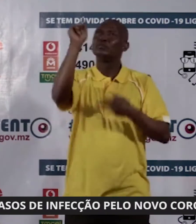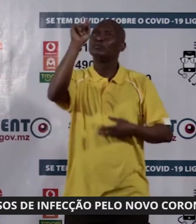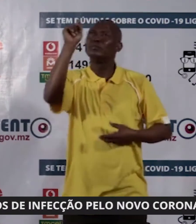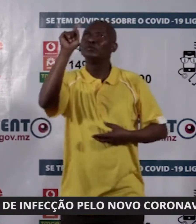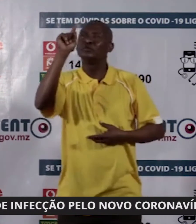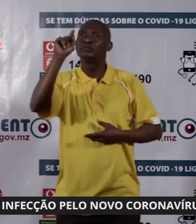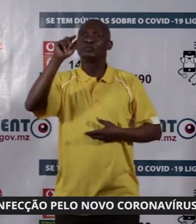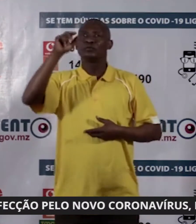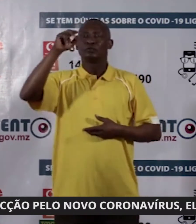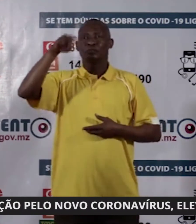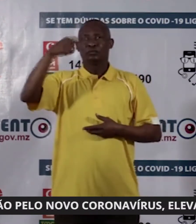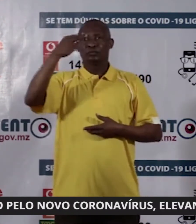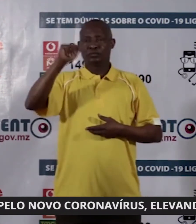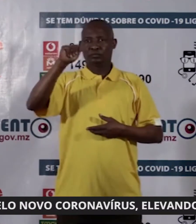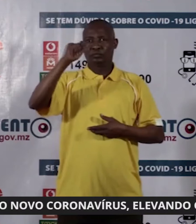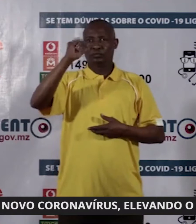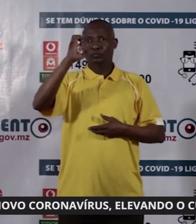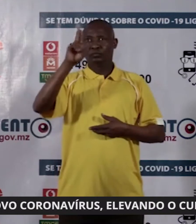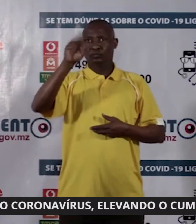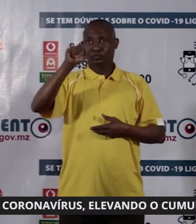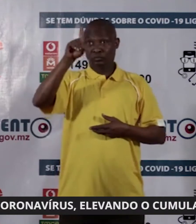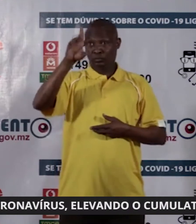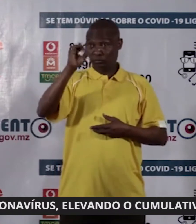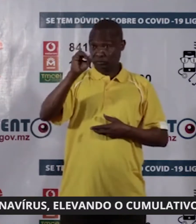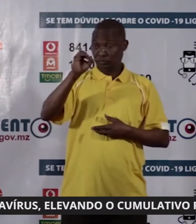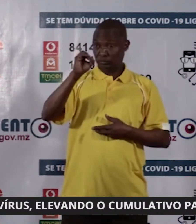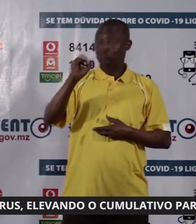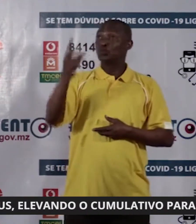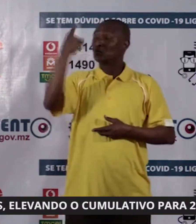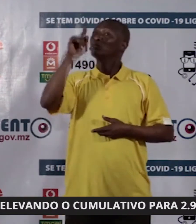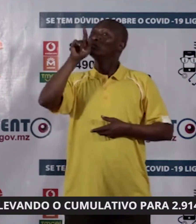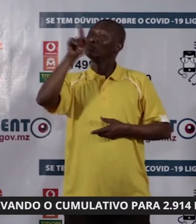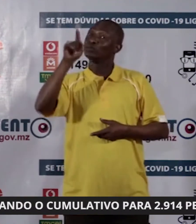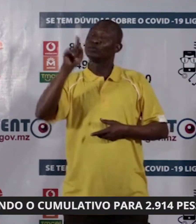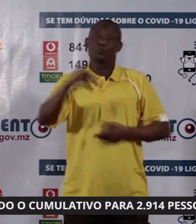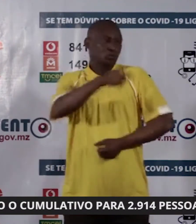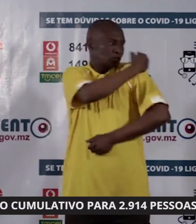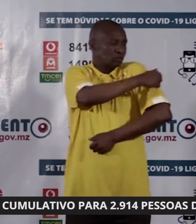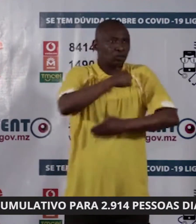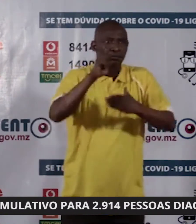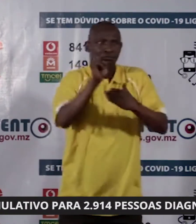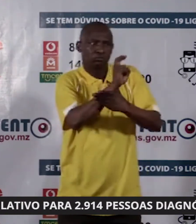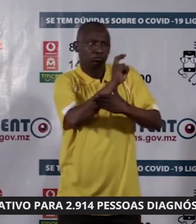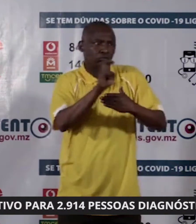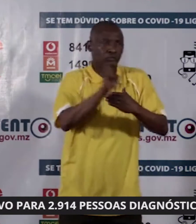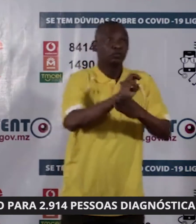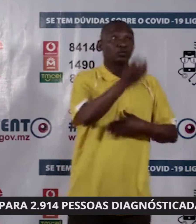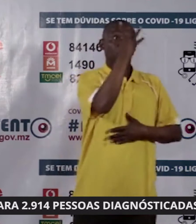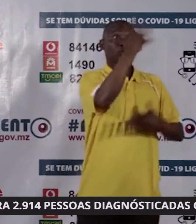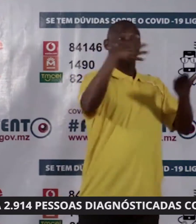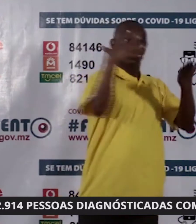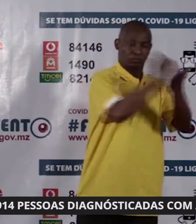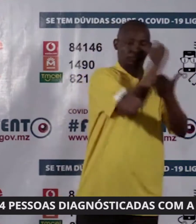Destes, 4 casos resultaram da vigilância nas unidades sanitárias e 3 casos resultam do